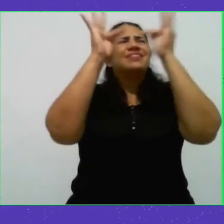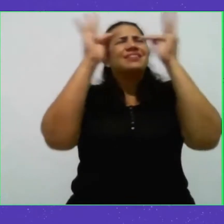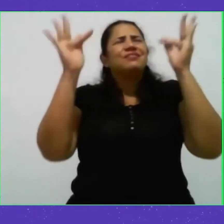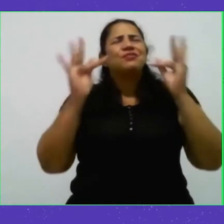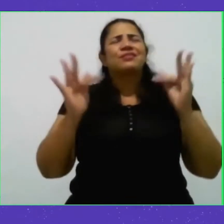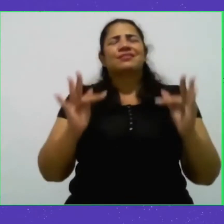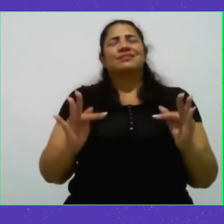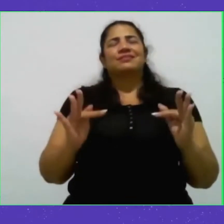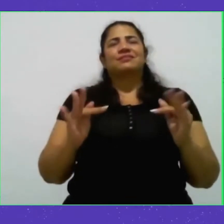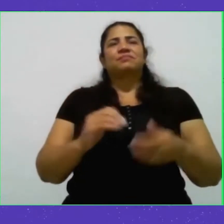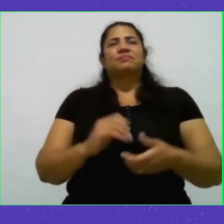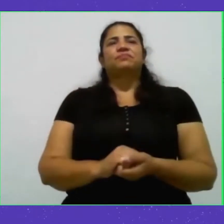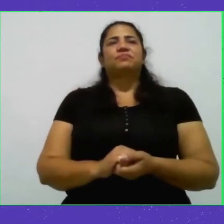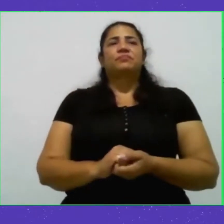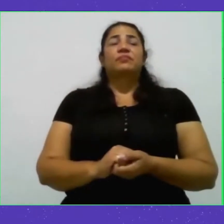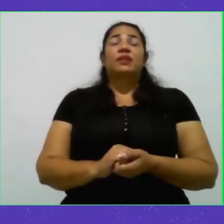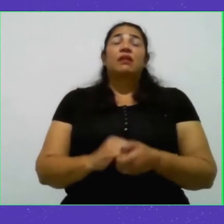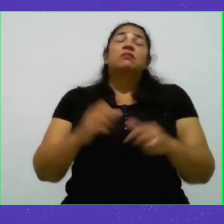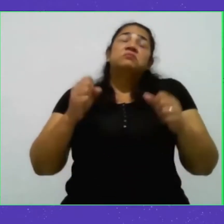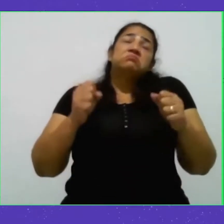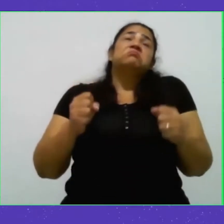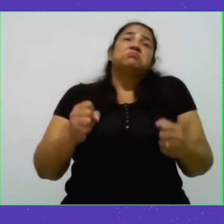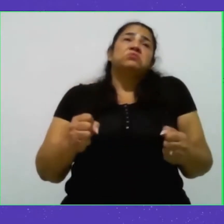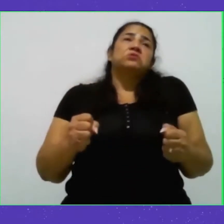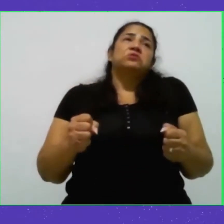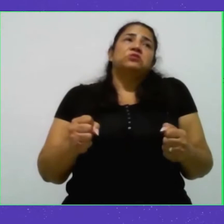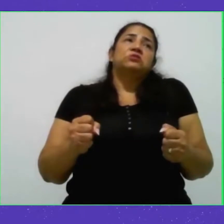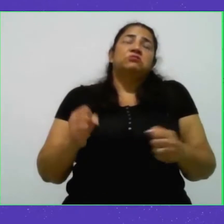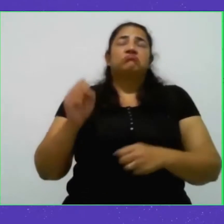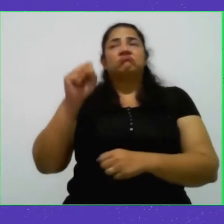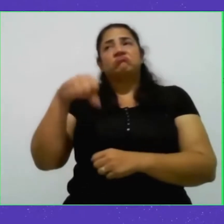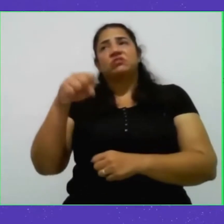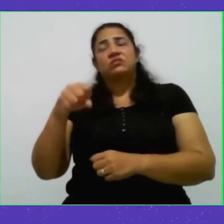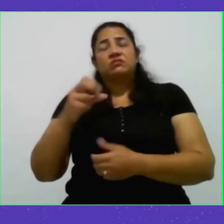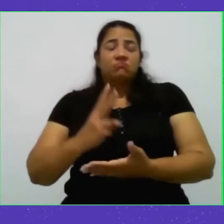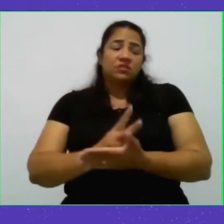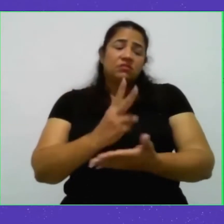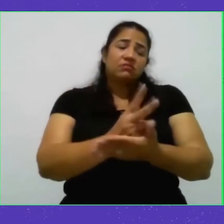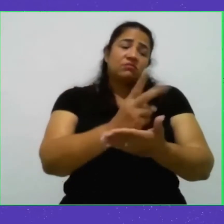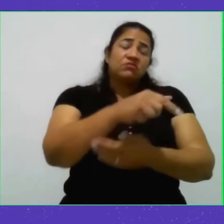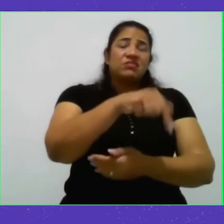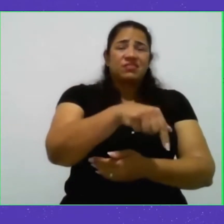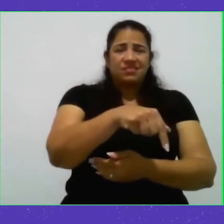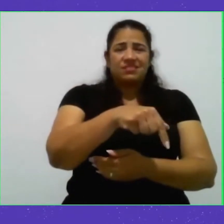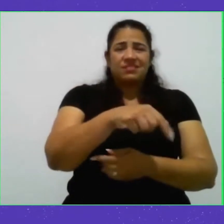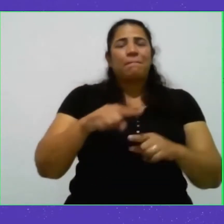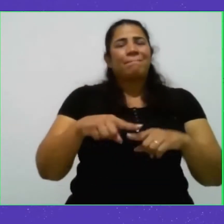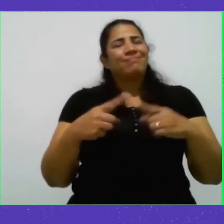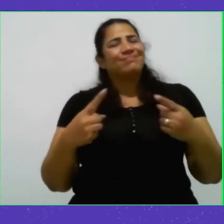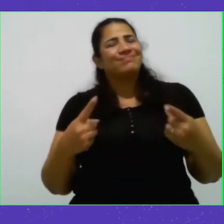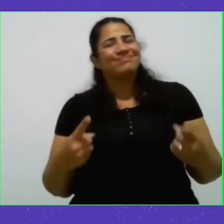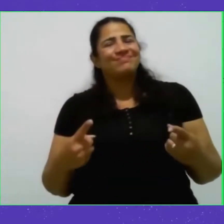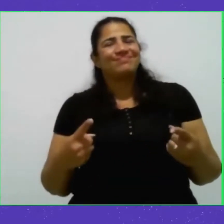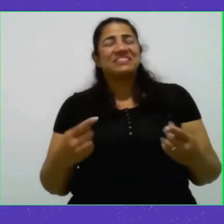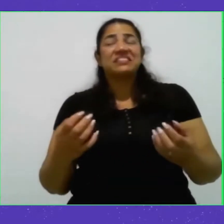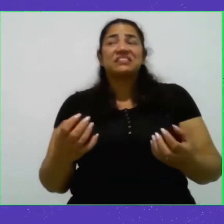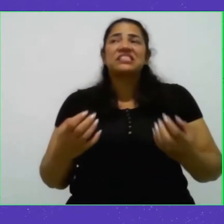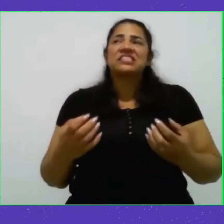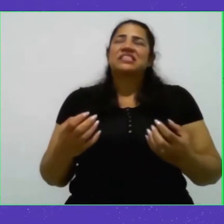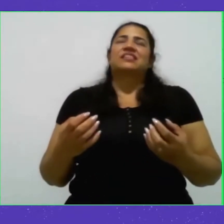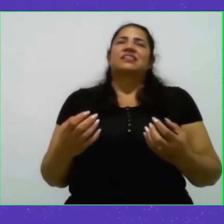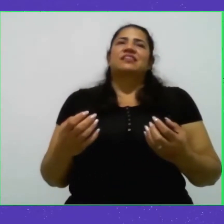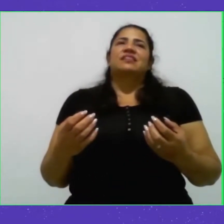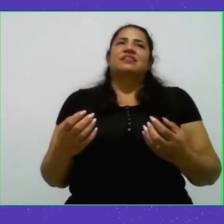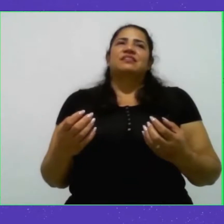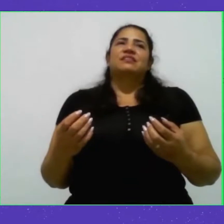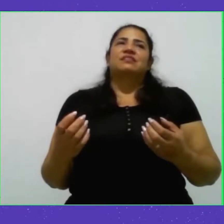Ele podia muito bem ter continuado nesse ambiente, mas ele quis nos envolver, ele